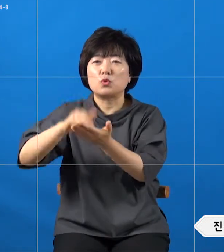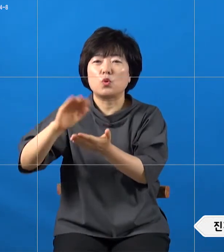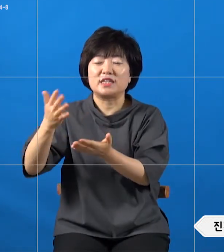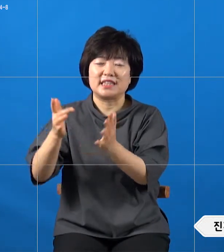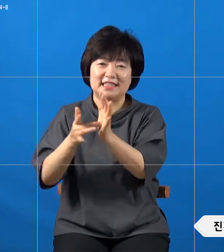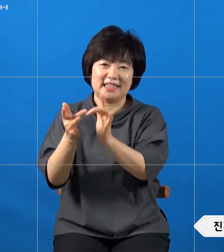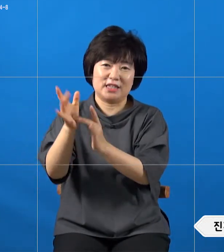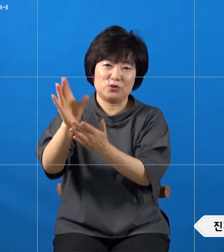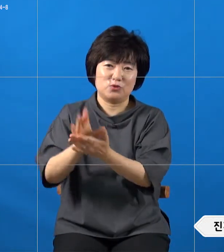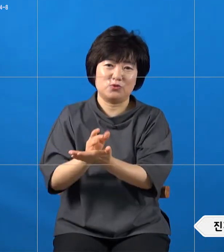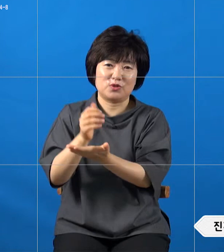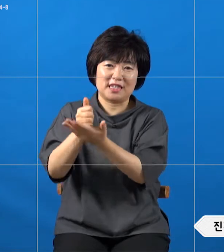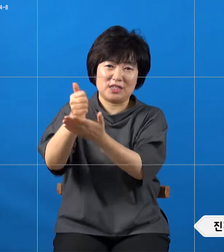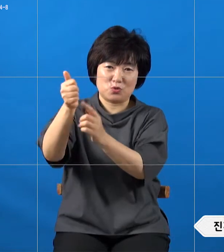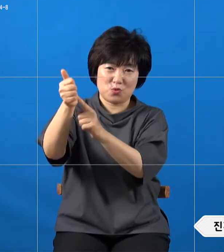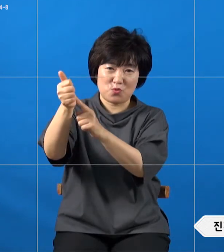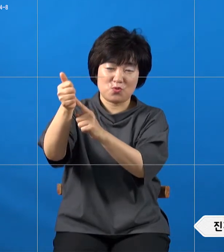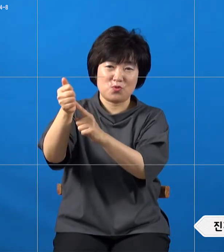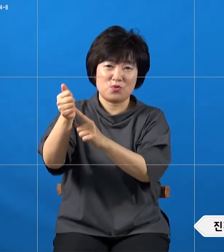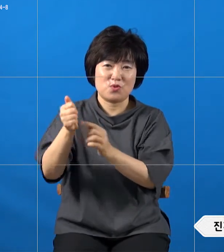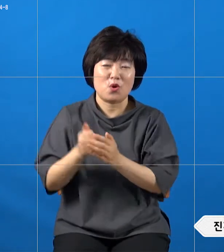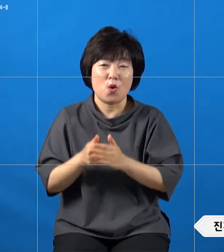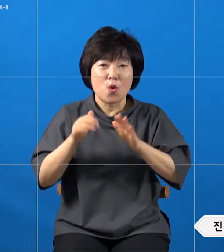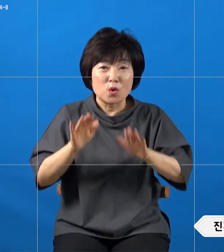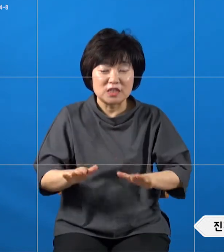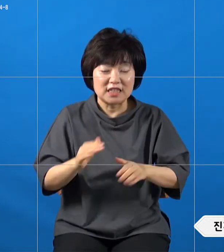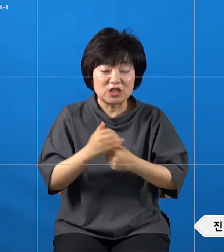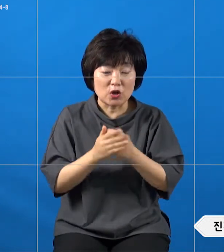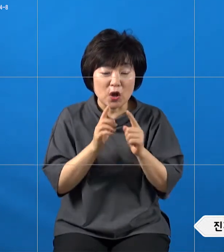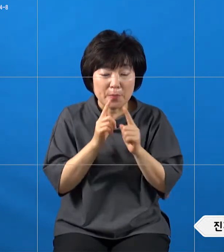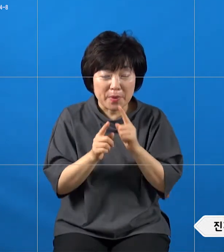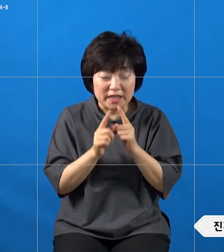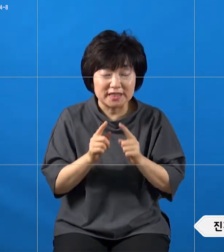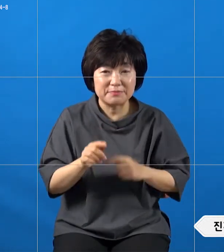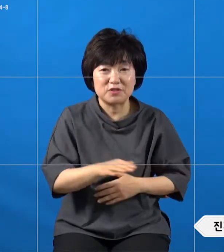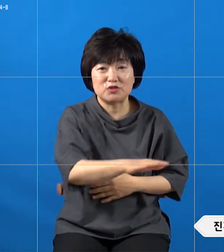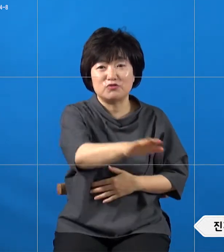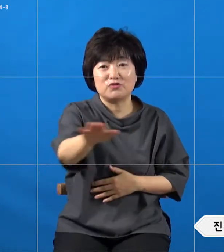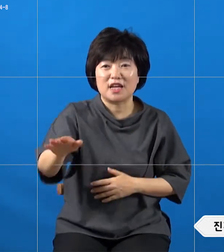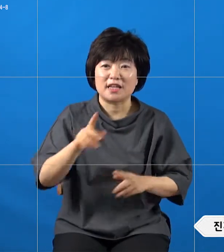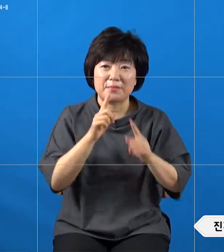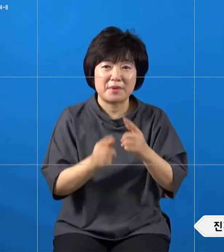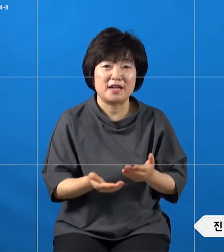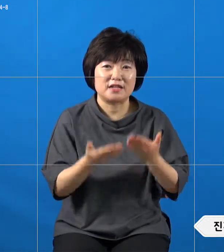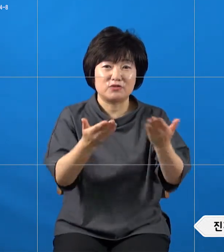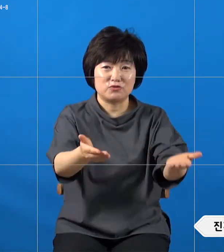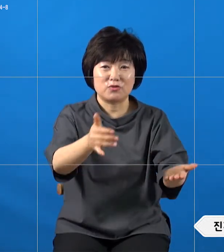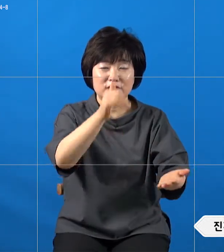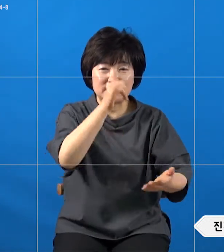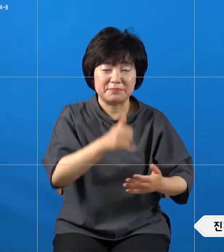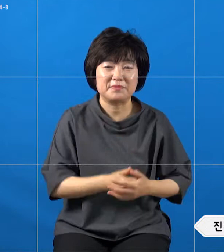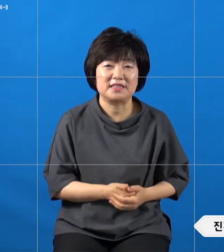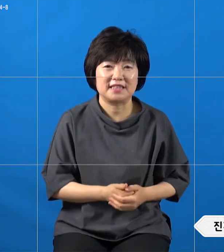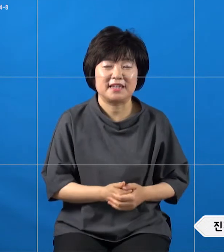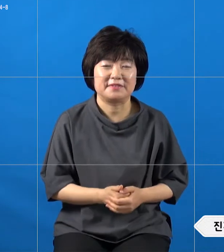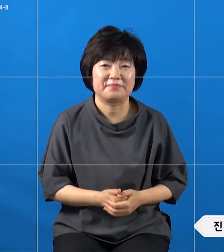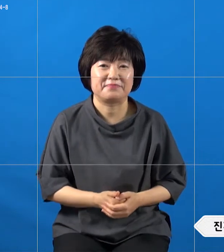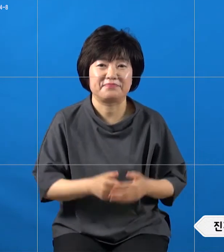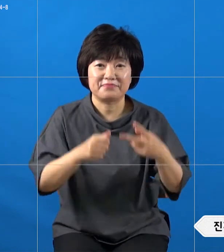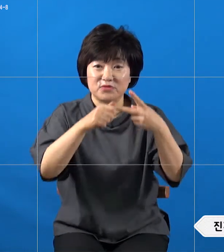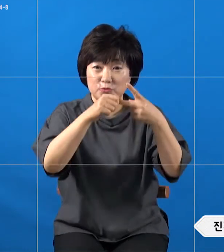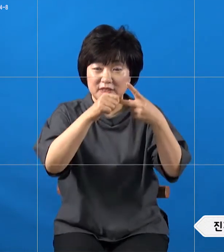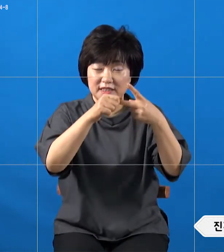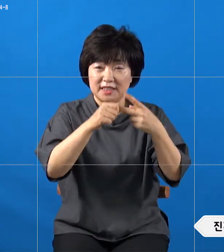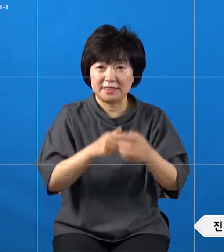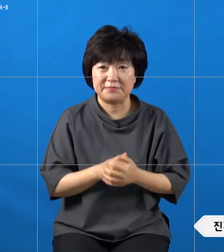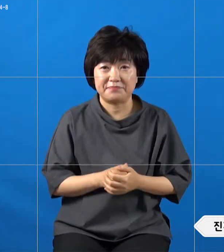대신 예수 그리스도, 오늘 성경은 우리 가운데 말씀하고 계십니다.